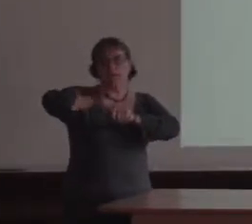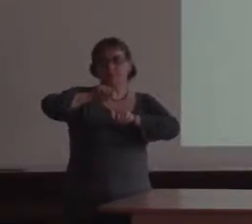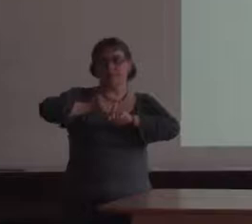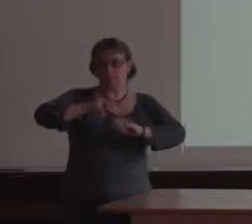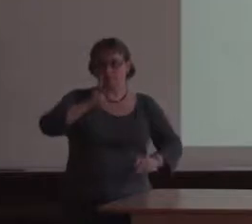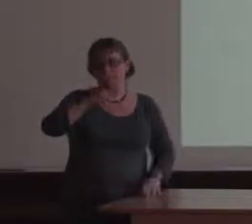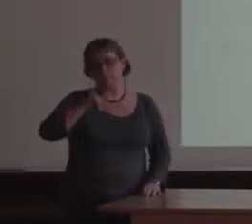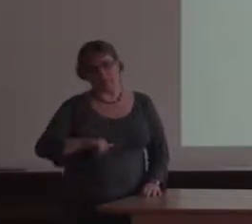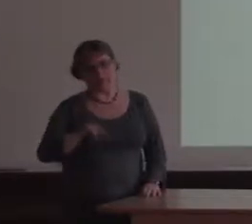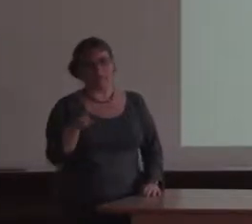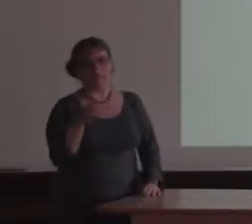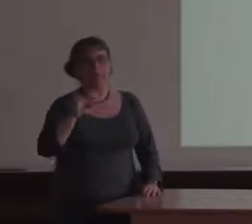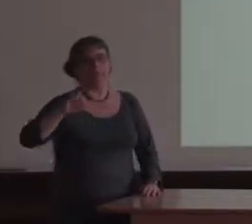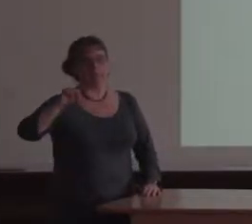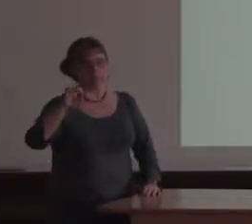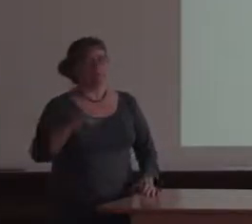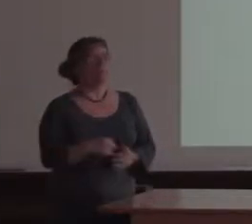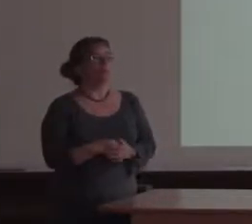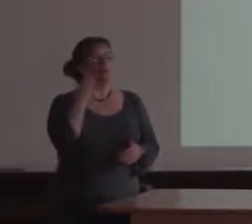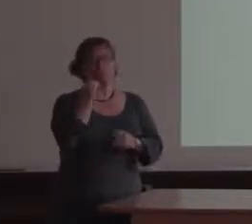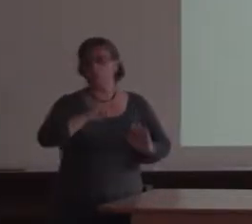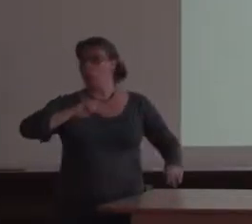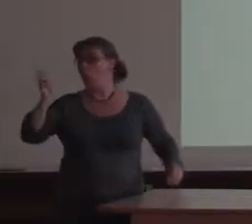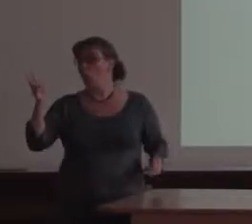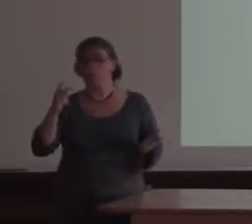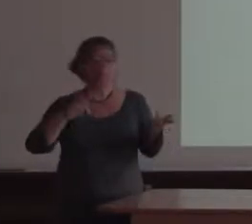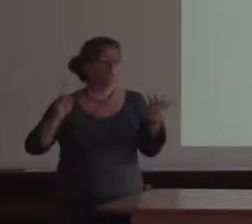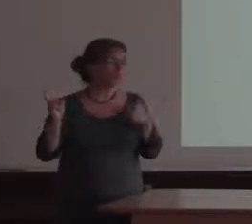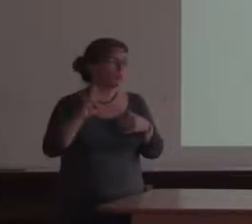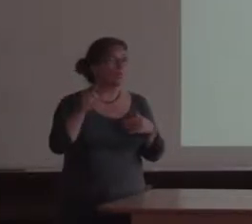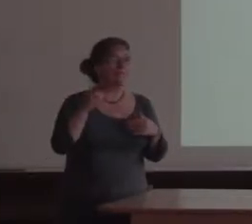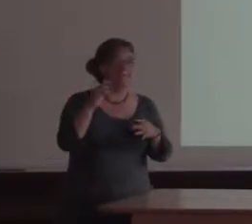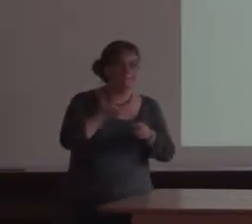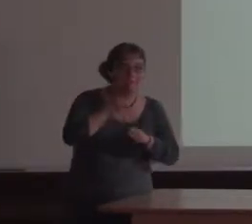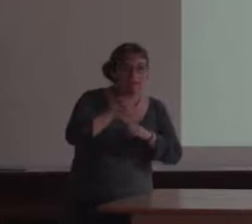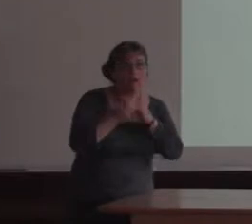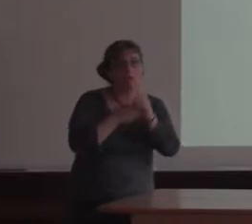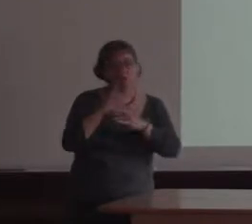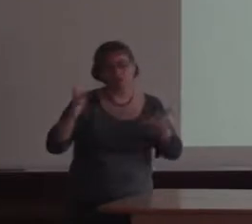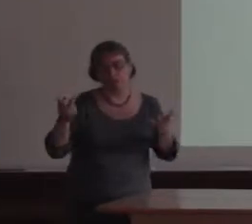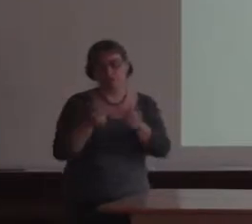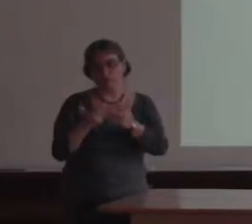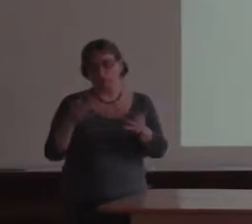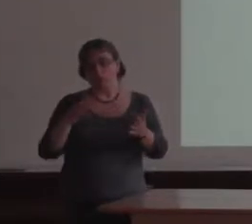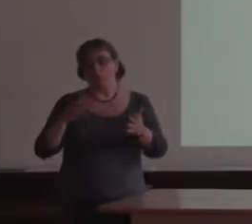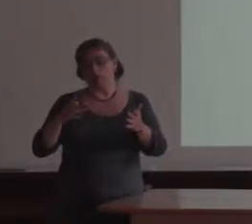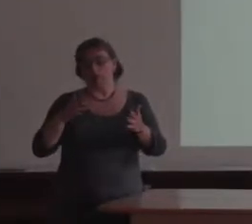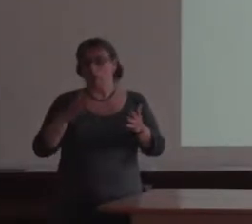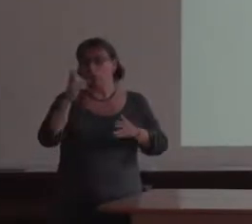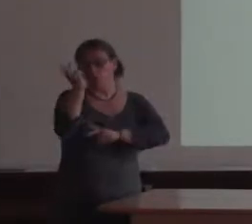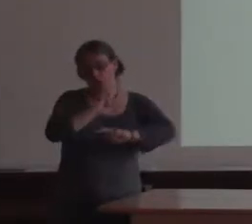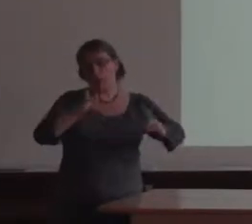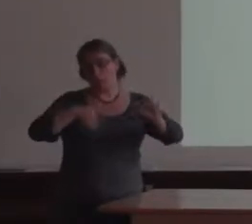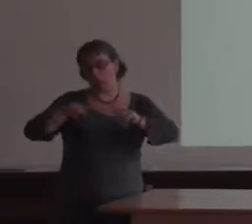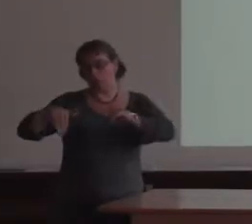Certaines de ces techniques peuvent marcher aussi si vous utilisez autre chose, unit test ou nos tests. Certaines ne marcheront peut-être pas.